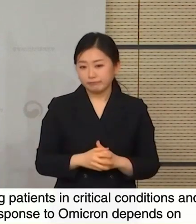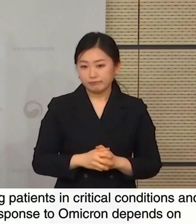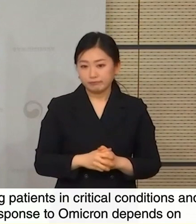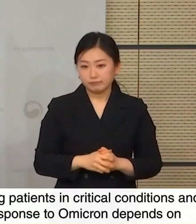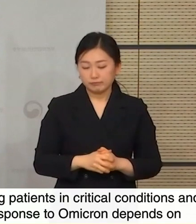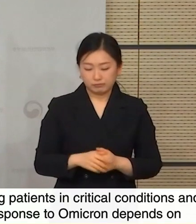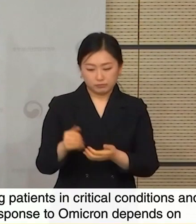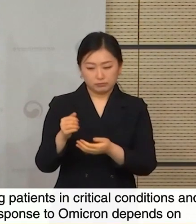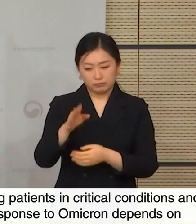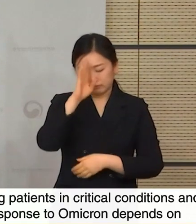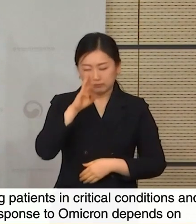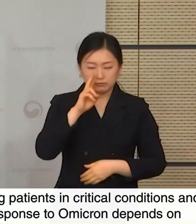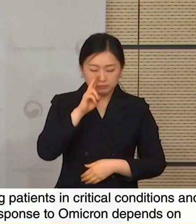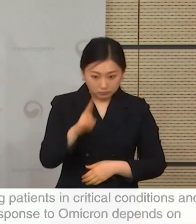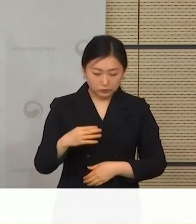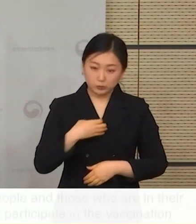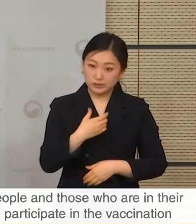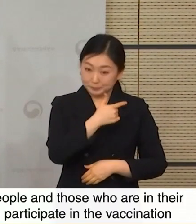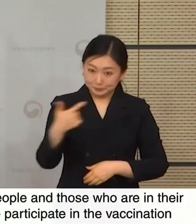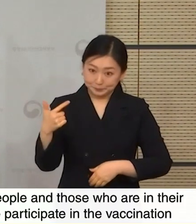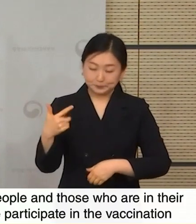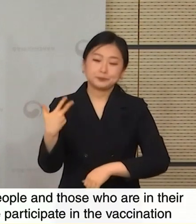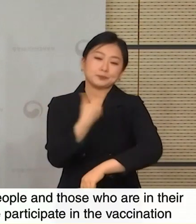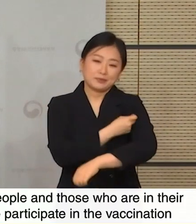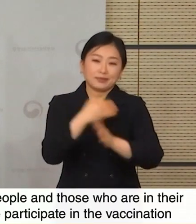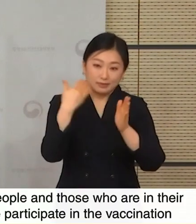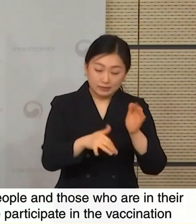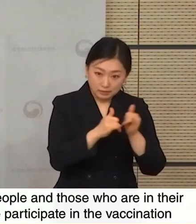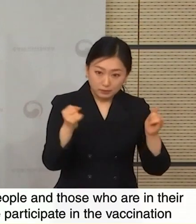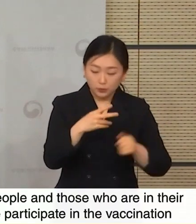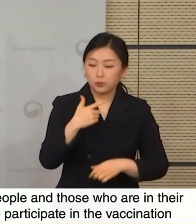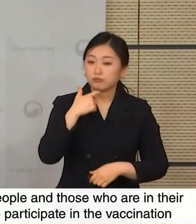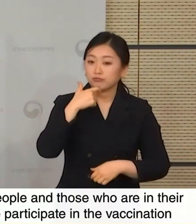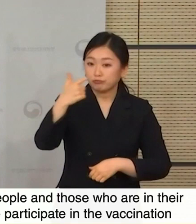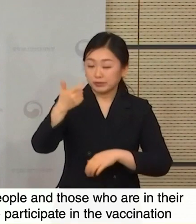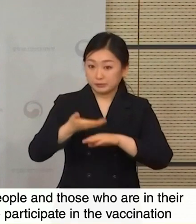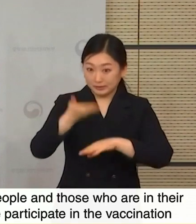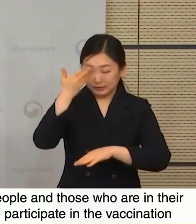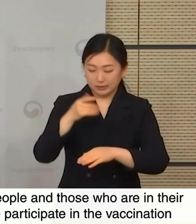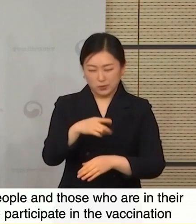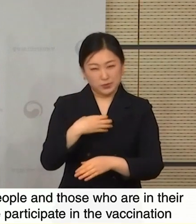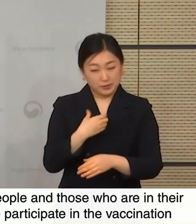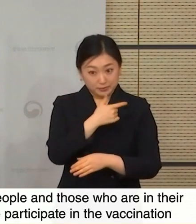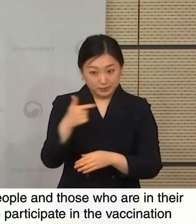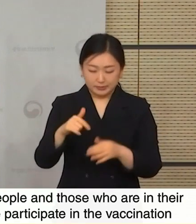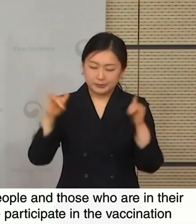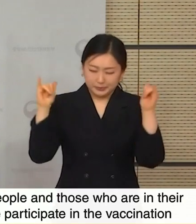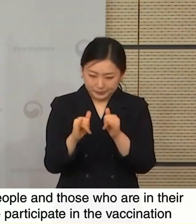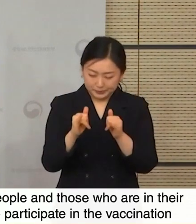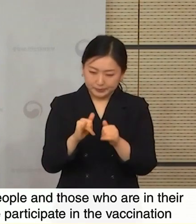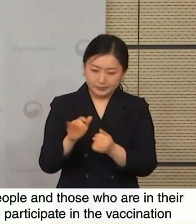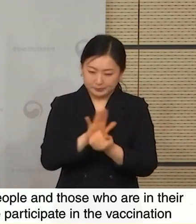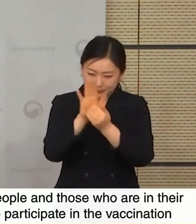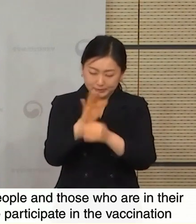중증 사망 위험이 높은 미접종자와 특히 60세 이상 고령층의 감염을 최소화하는 데 오미크론 대응에 성패가